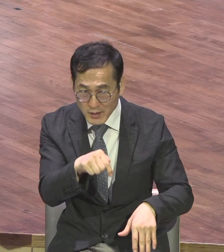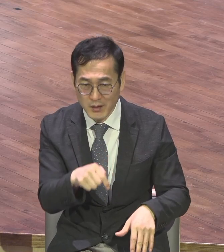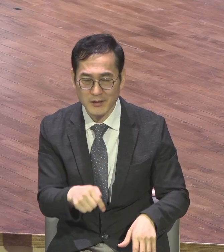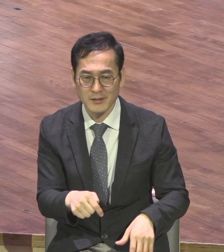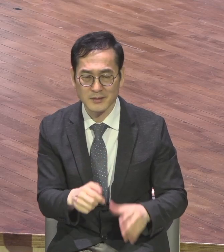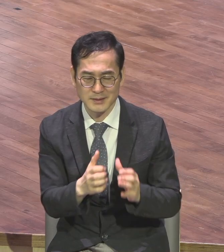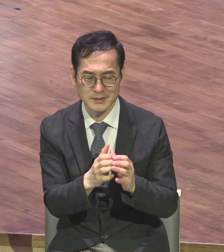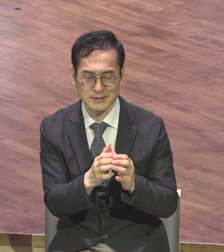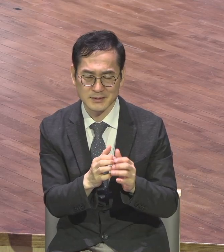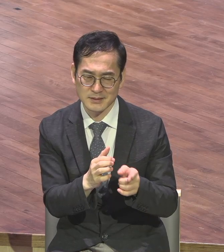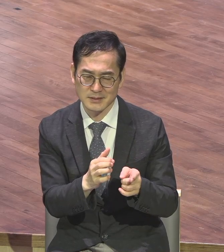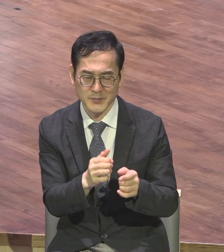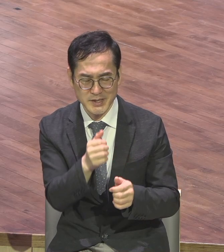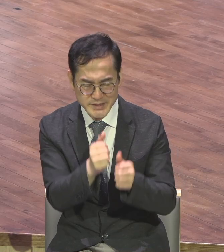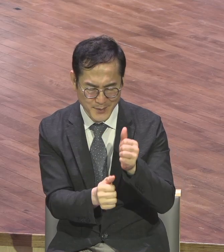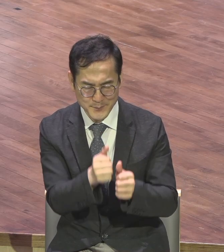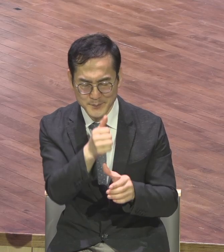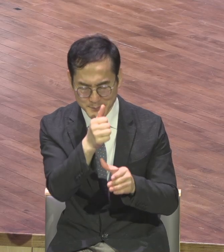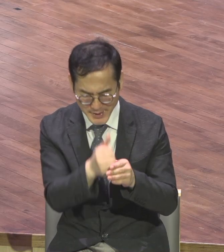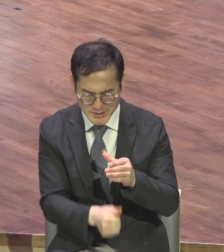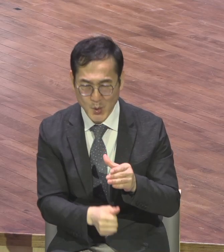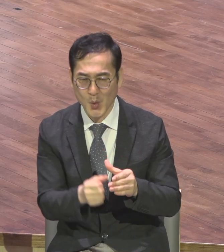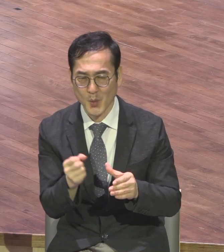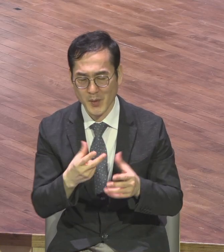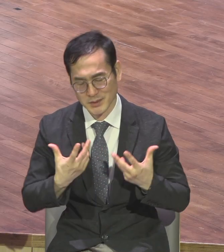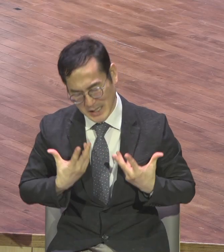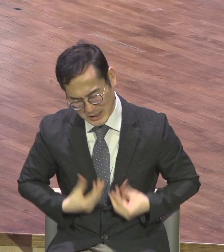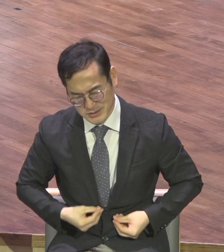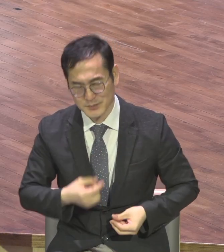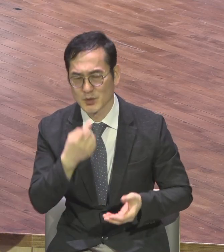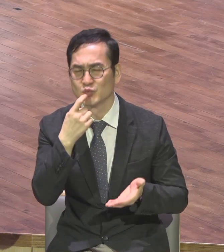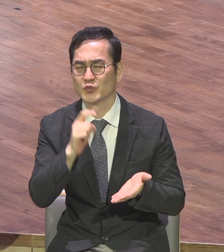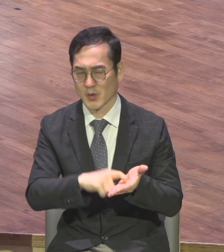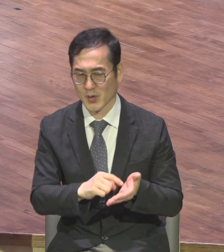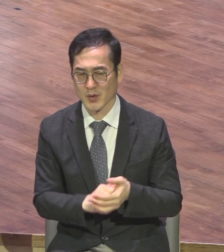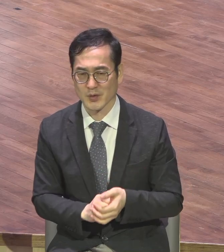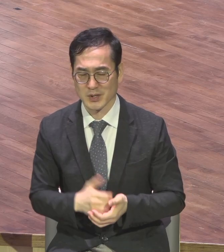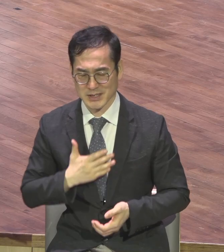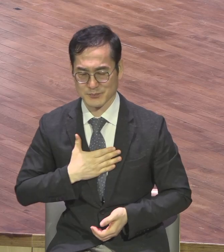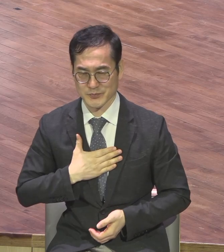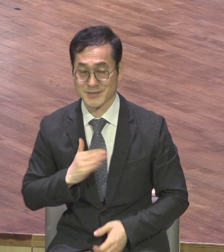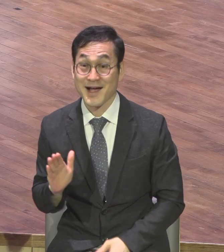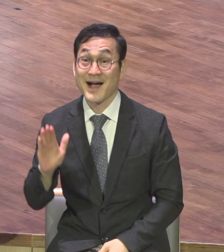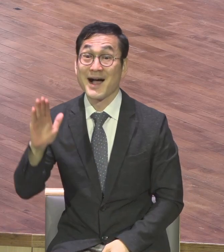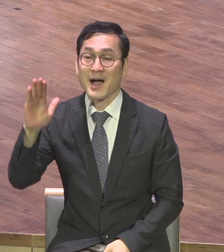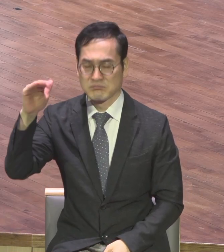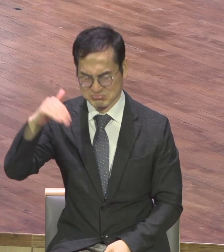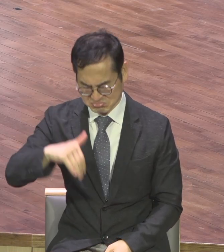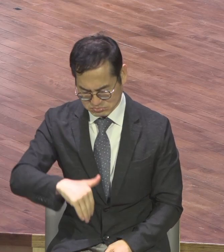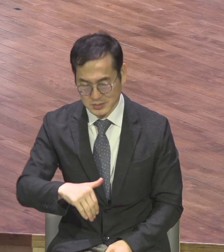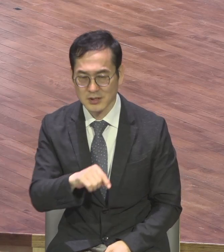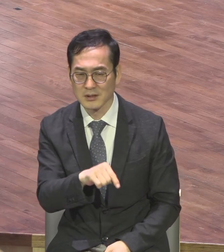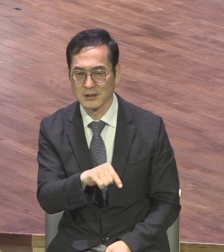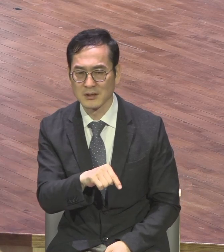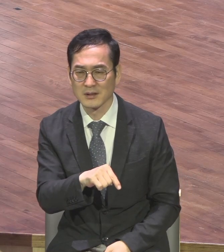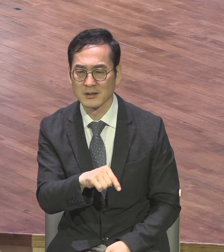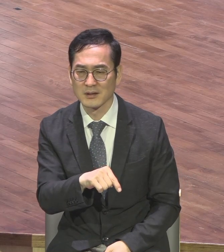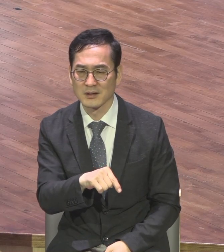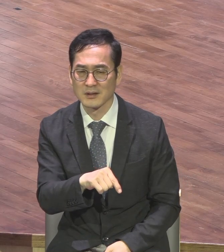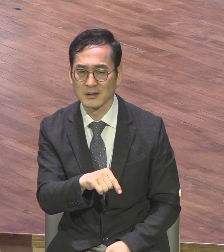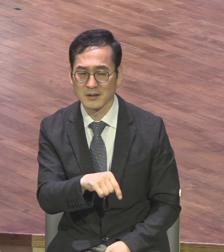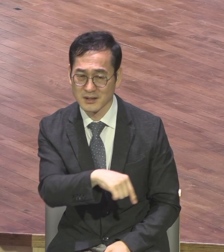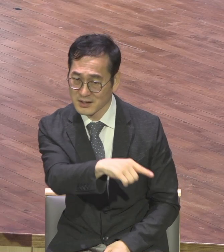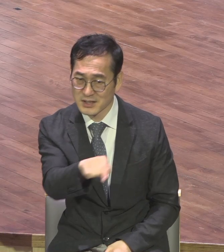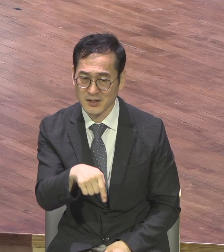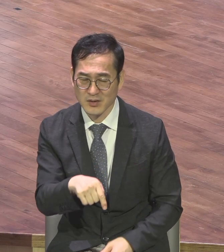낙심하고 실망하고 흔들흔들 종교. 갈등했다가 기분 좋았다가 나빴다가 종교. 복음은 전혀